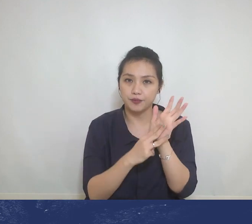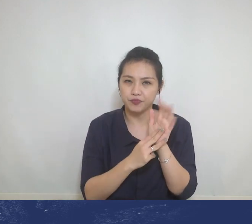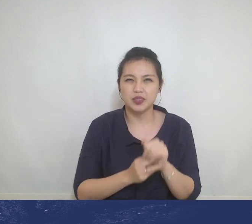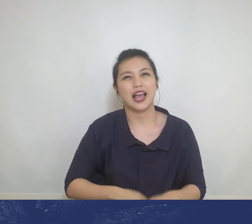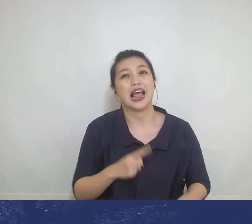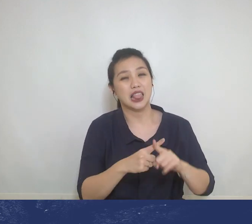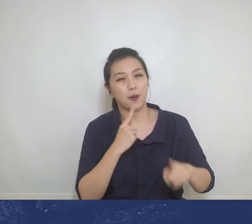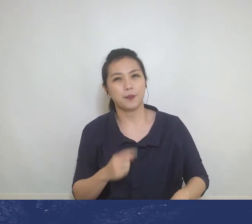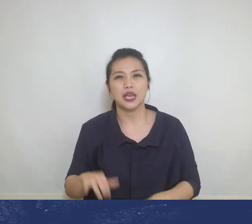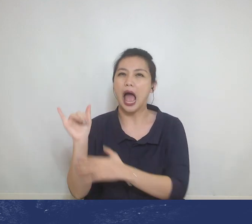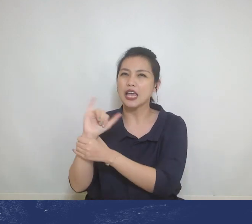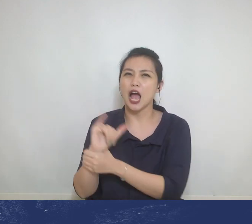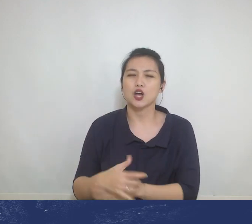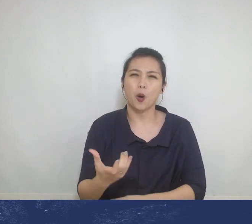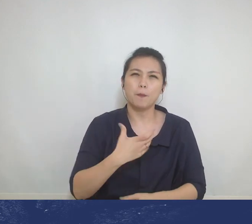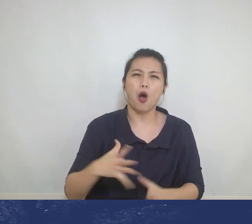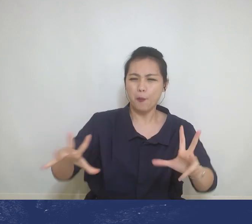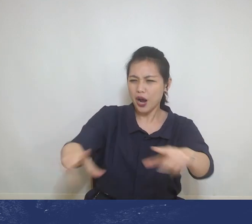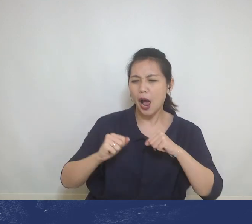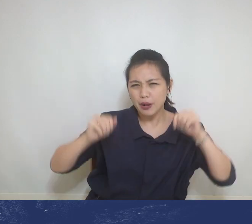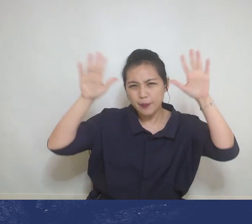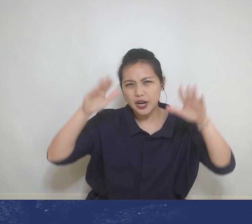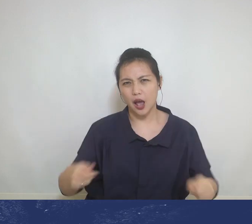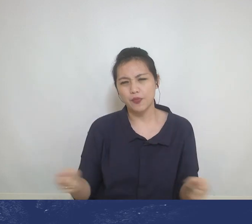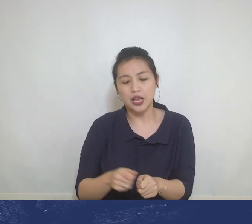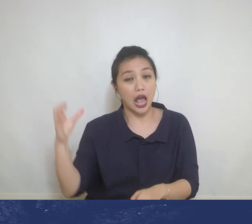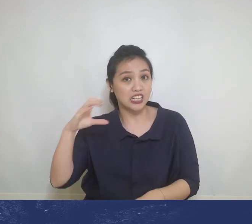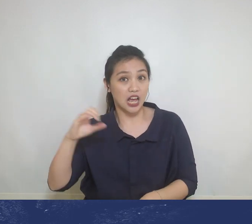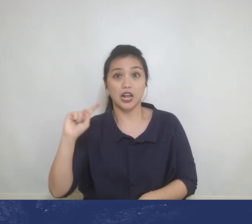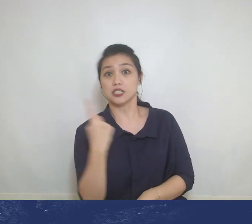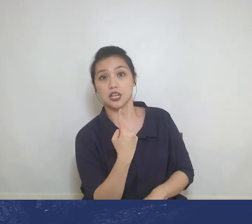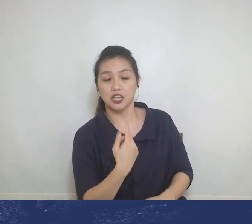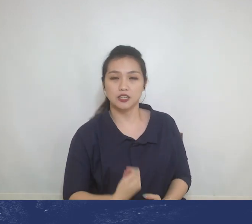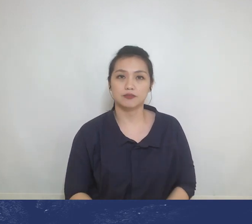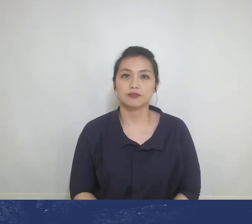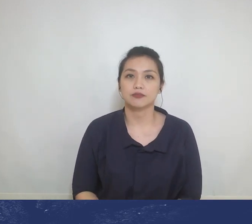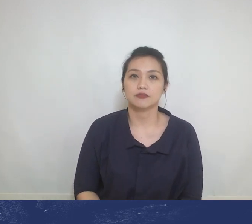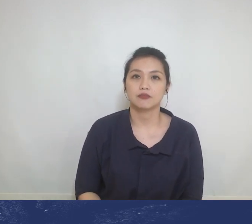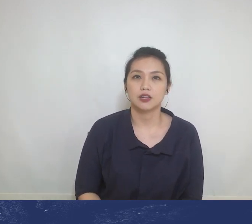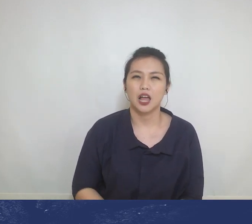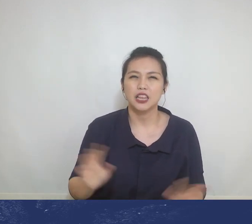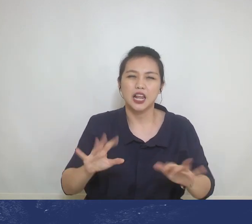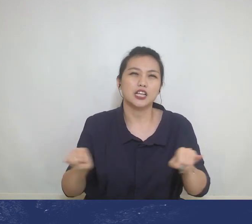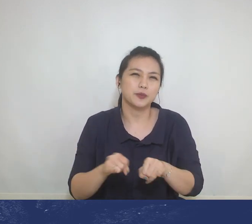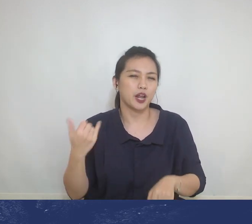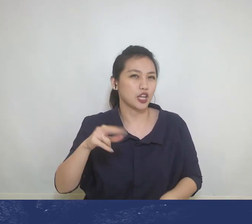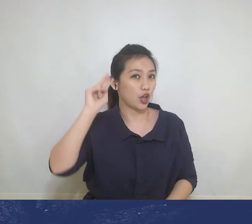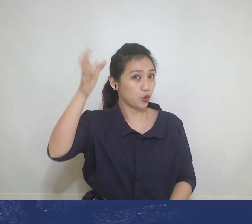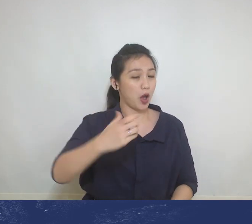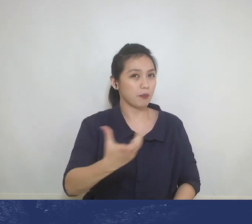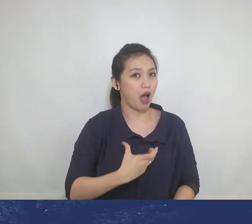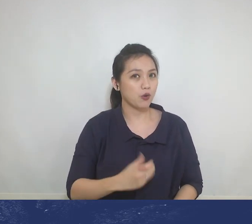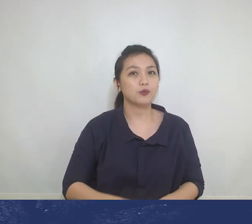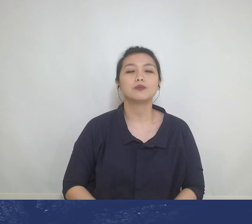itu dengan caranya sendiri, akhirnya banyak hal yang terjadi di dalam kehidupannya yang tidak sesuai dengan yang Tuhan mau. Tuhan